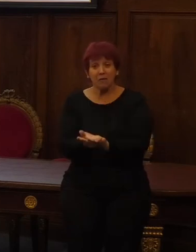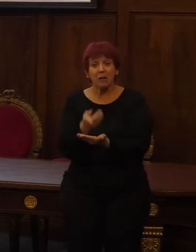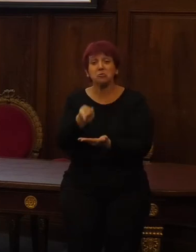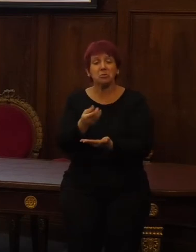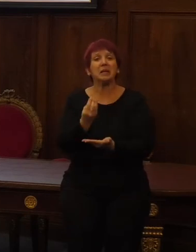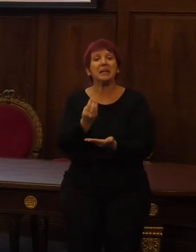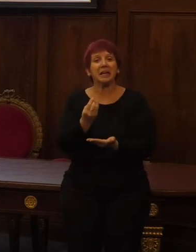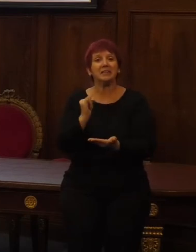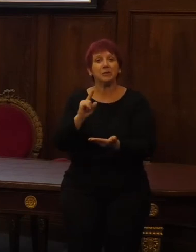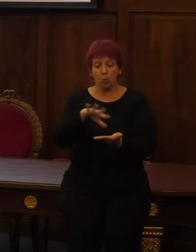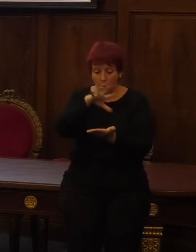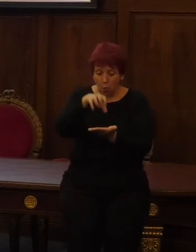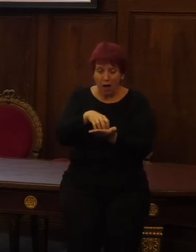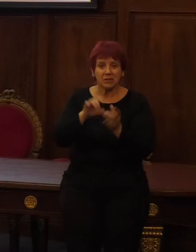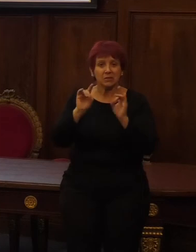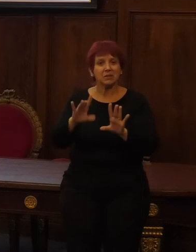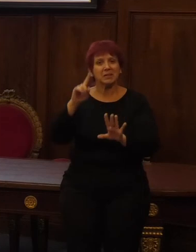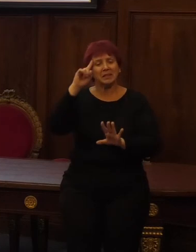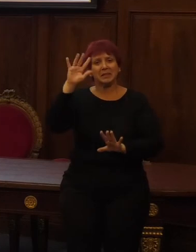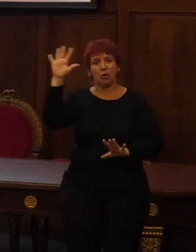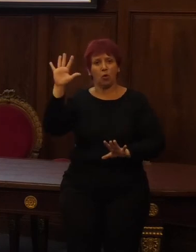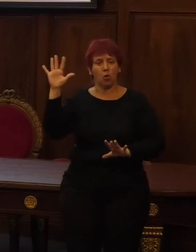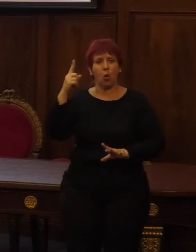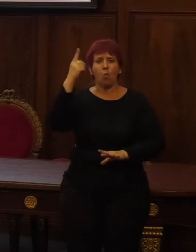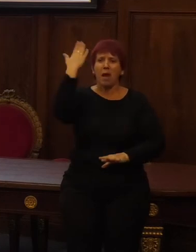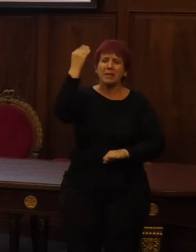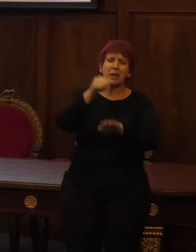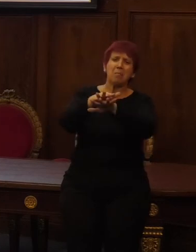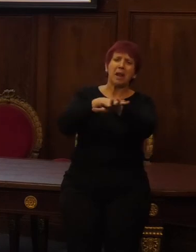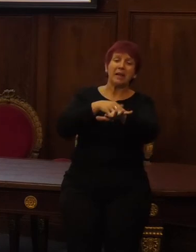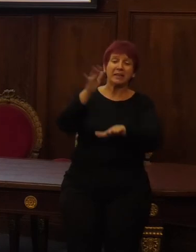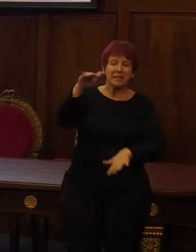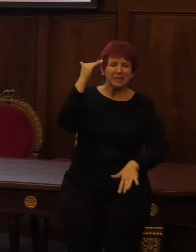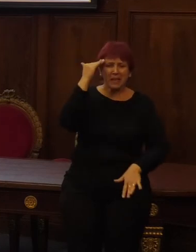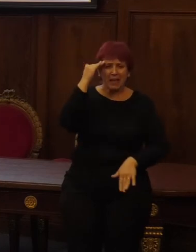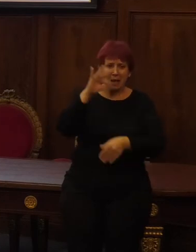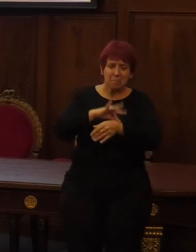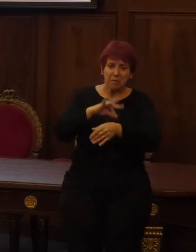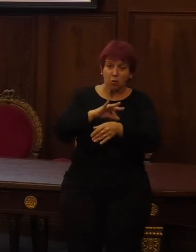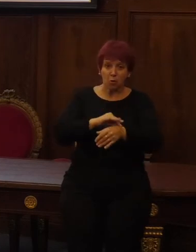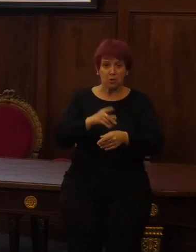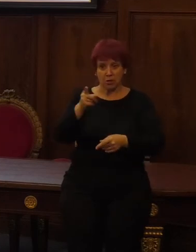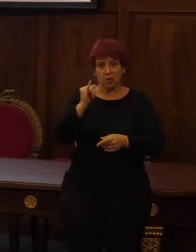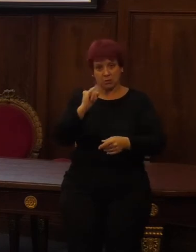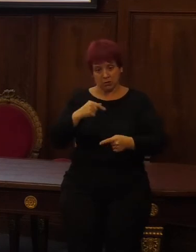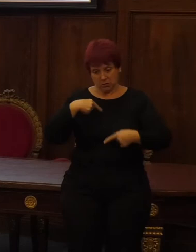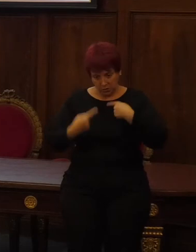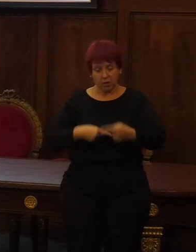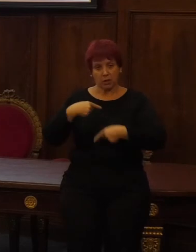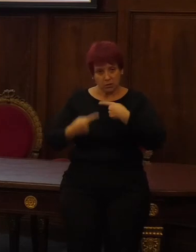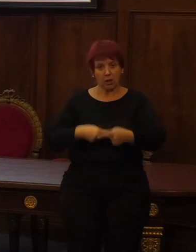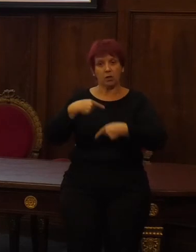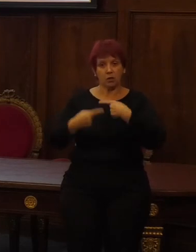lugar de la psicología. Dijera un psiquiatra en una asamblea, y ustedes cada vez que empiezan una asamblea insisten con